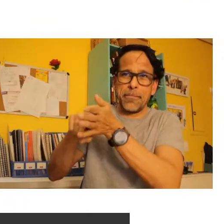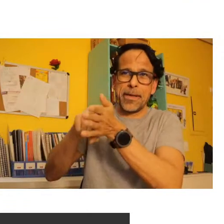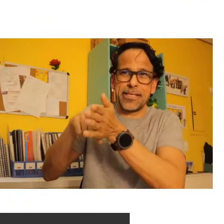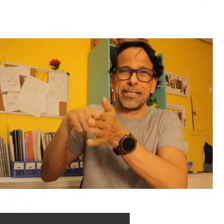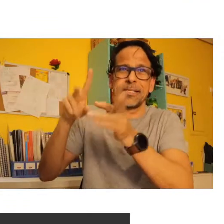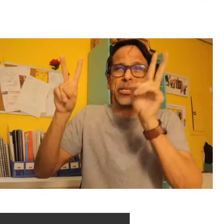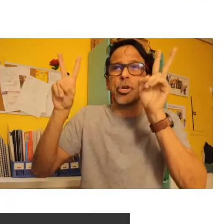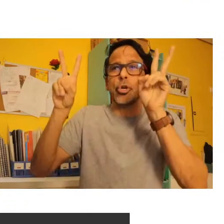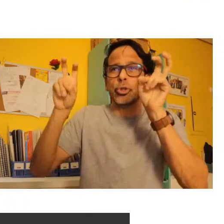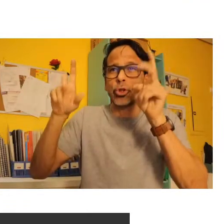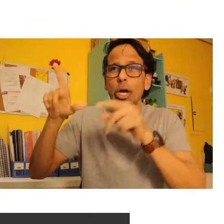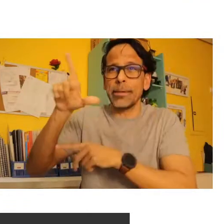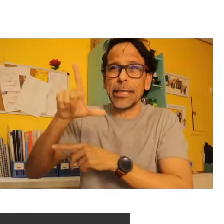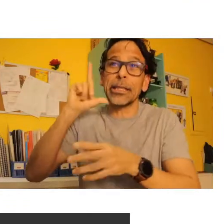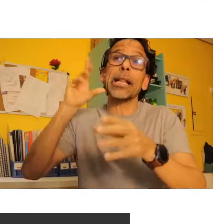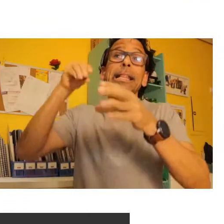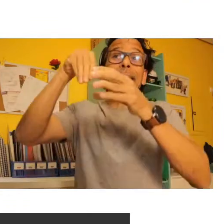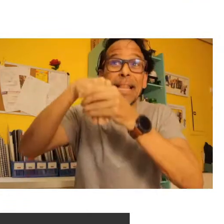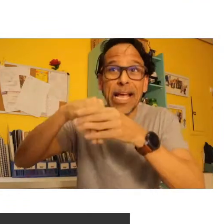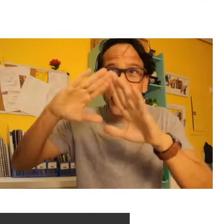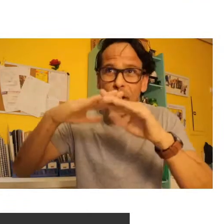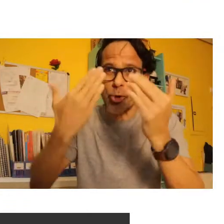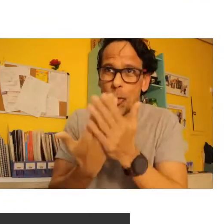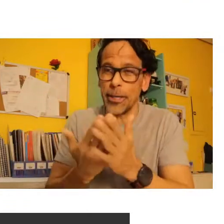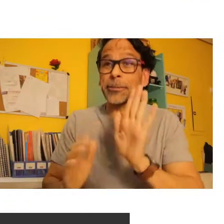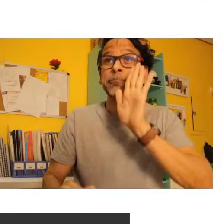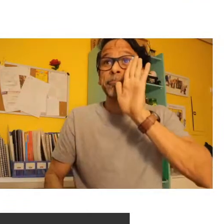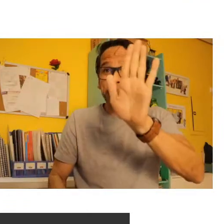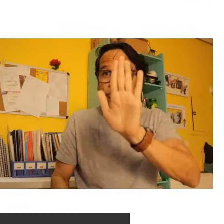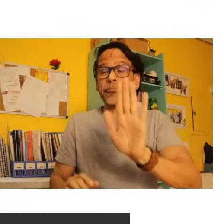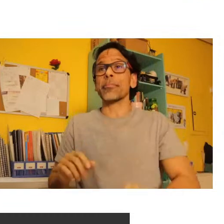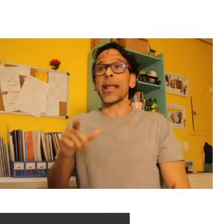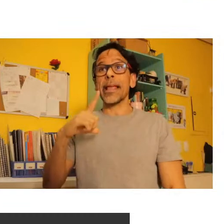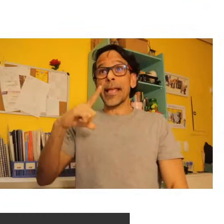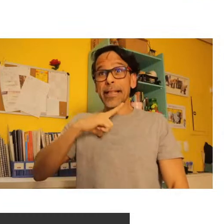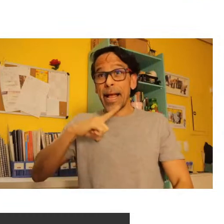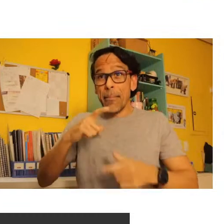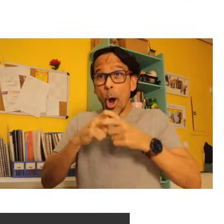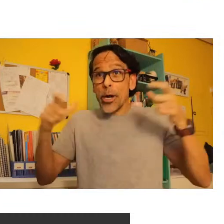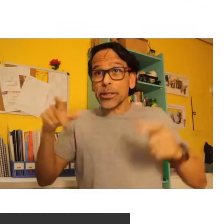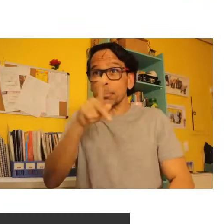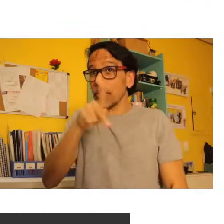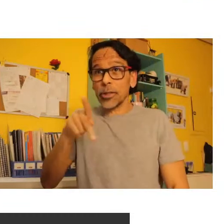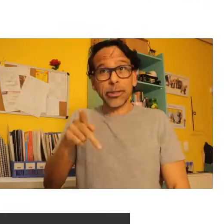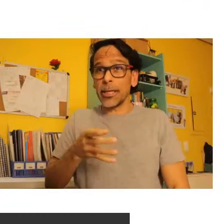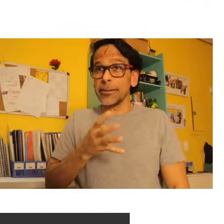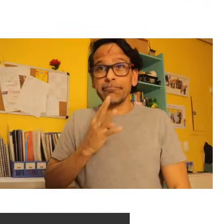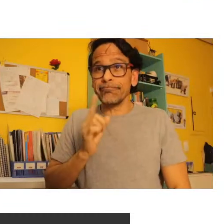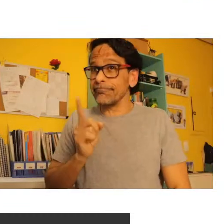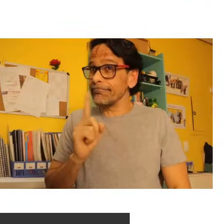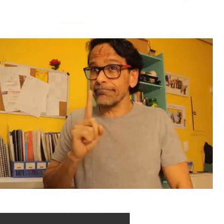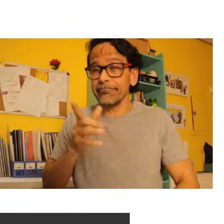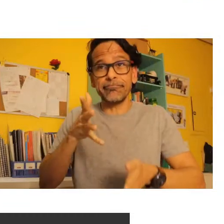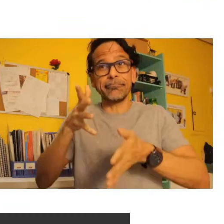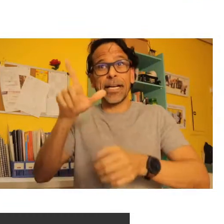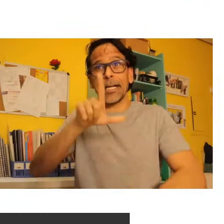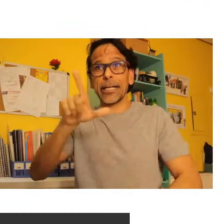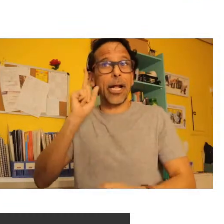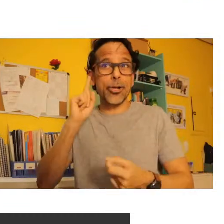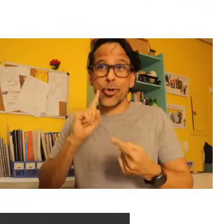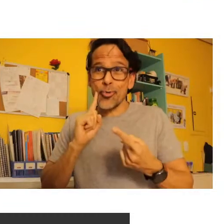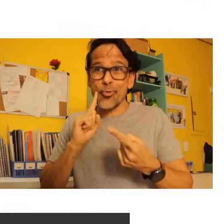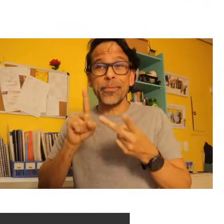observa aqui ao longo os dois anos atrás eu fiz uma pesquisa acerca da literatura dentro dos ambientes